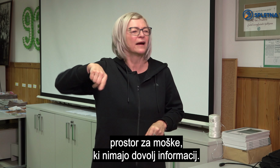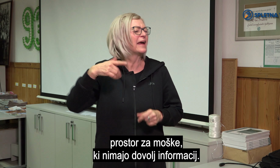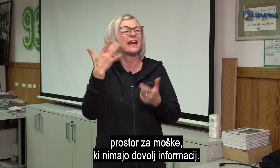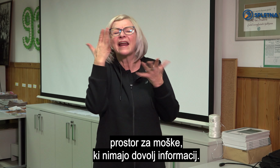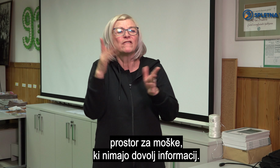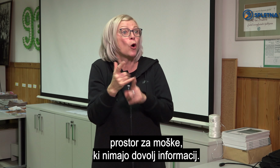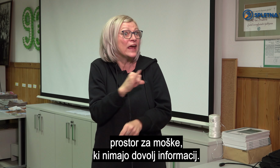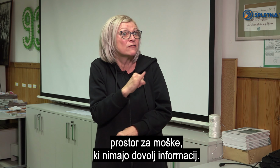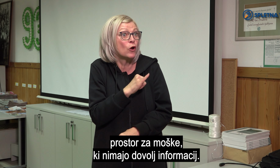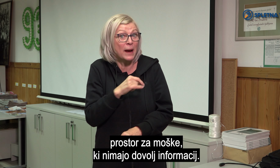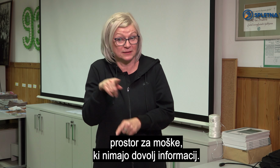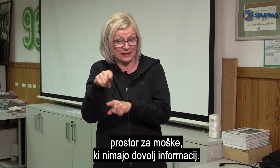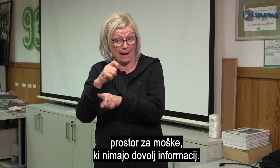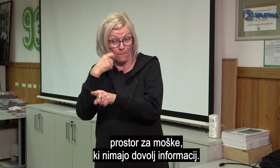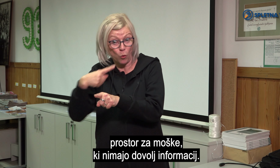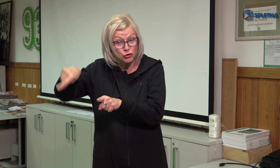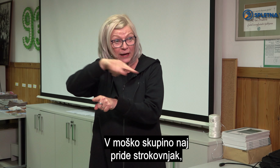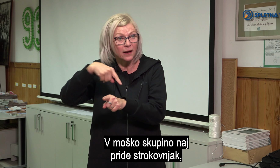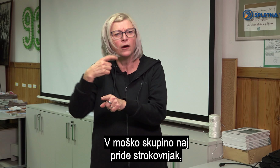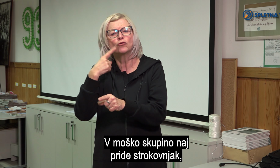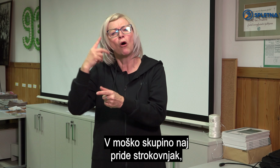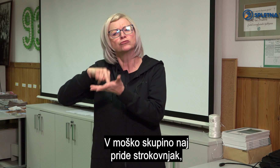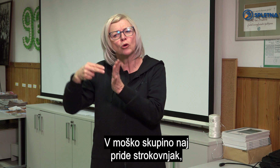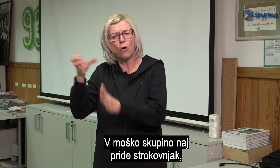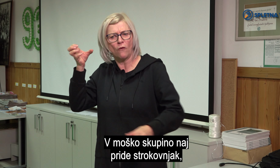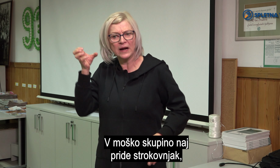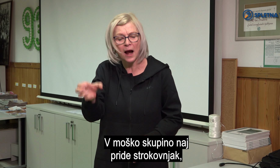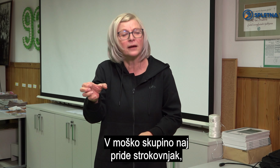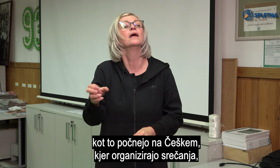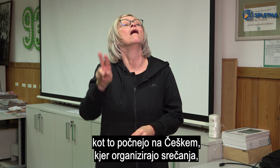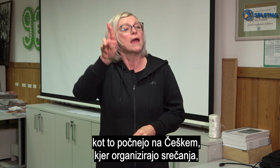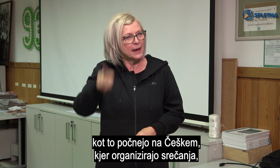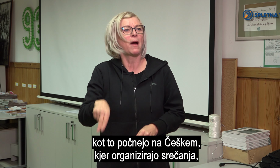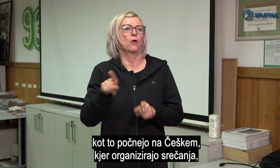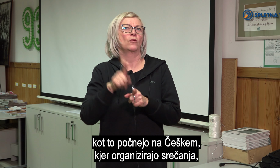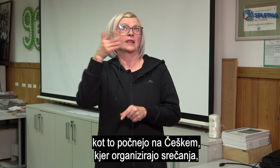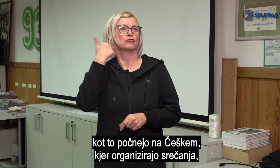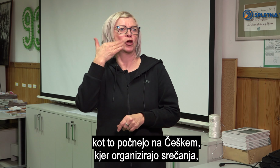dovolj informacij. V moško skupino naj pride strokovnjak, kot to